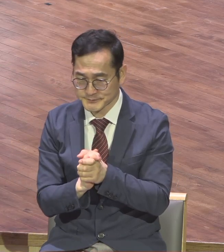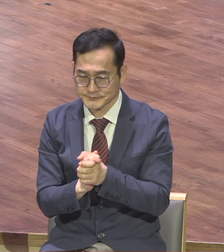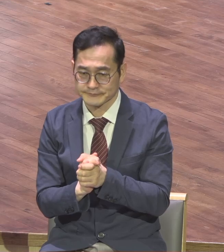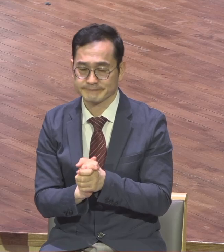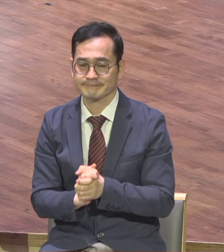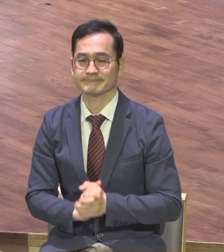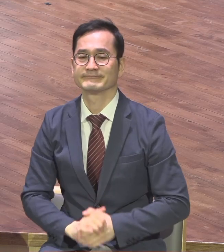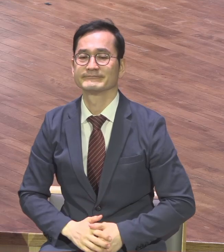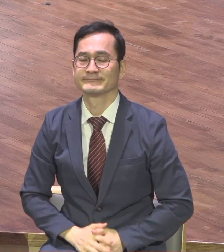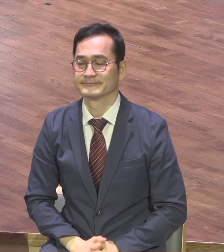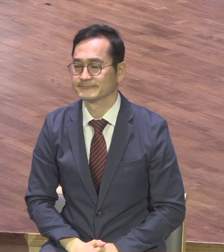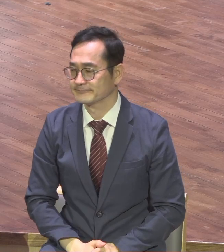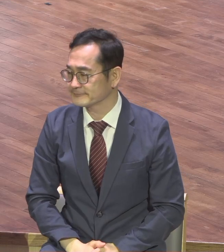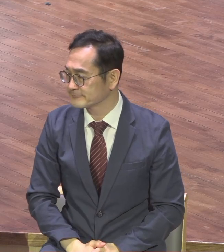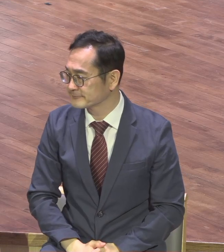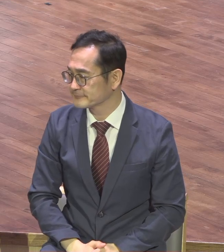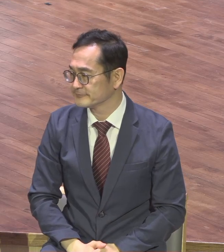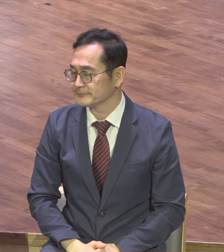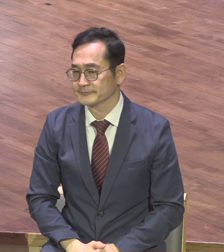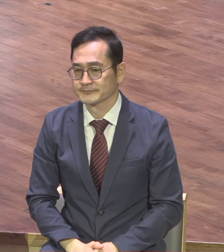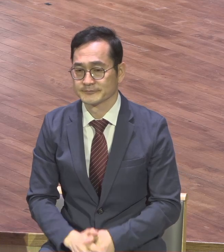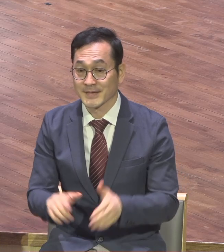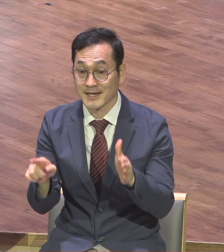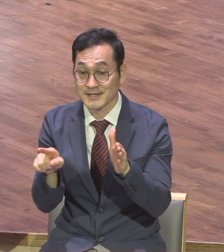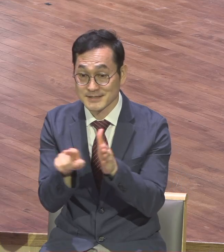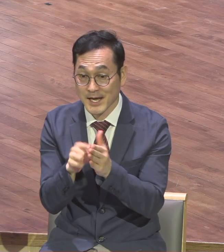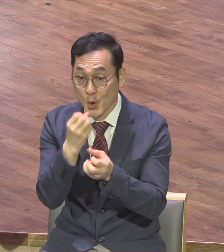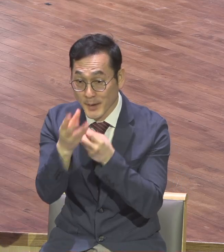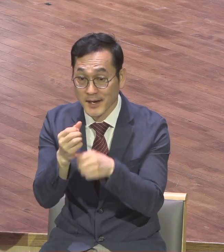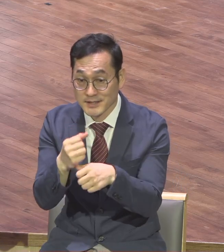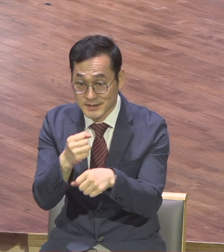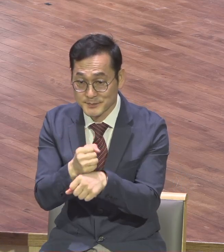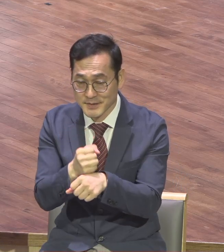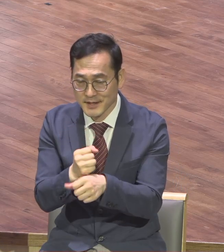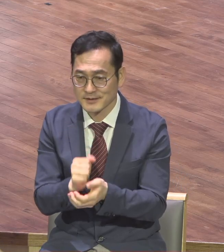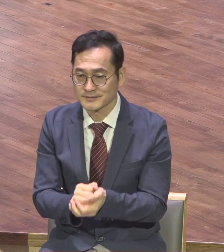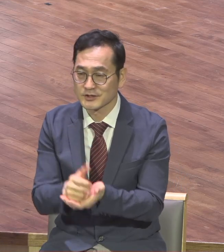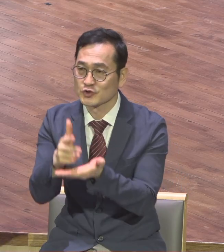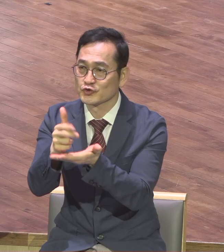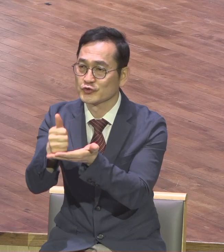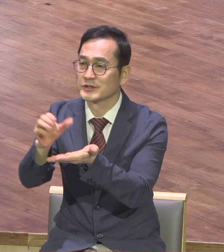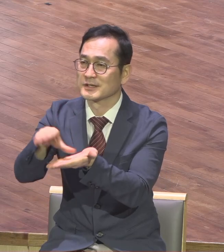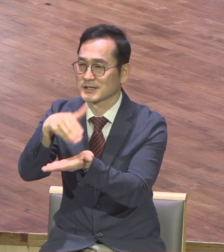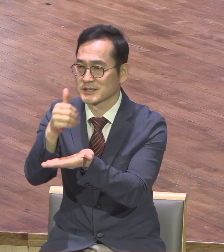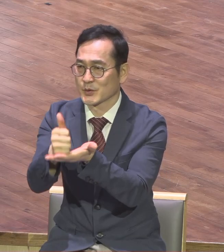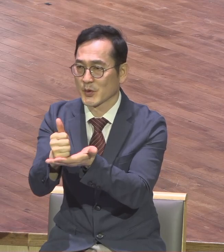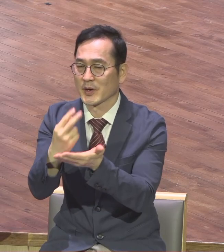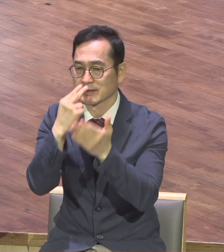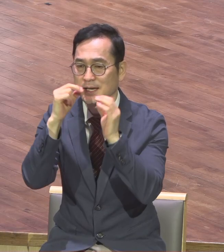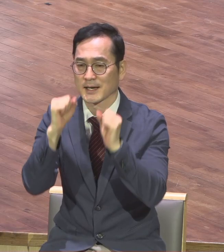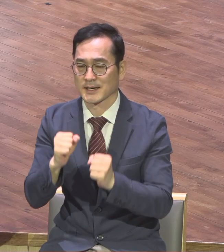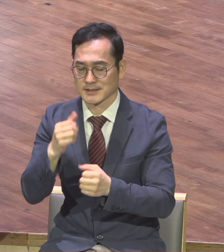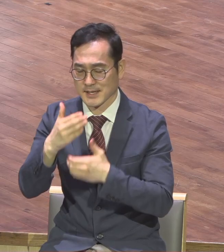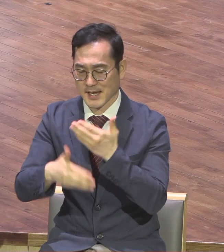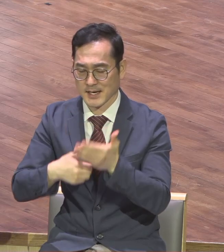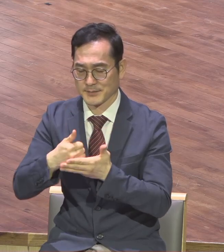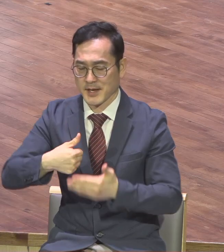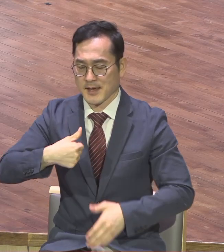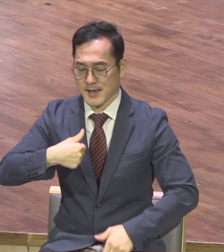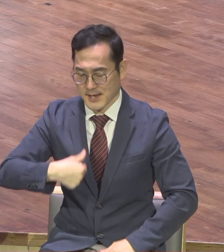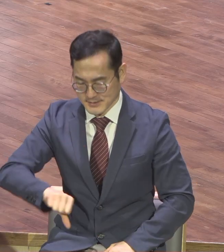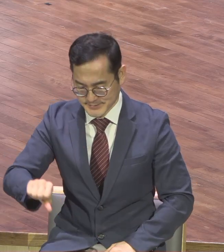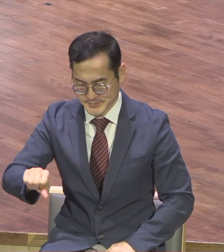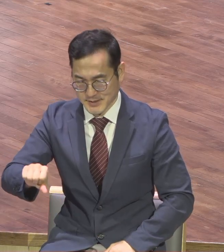은혜로운 찬이었습니다. 신앙 고백합니다. 주는 그리스도시요 살아계신 하나님의